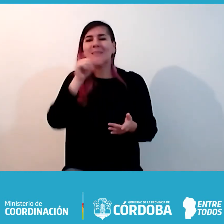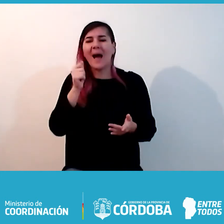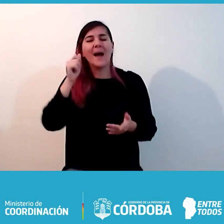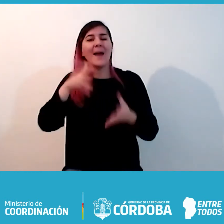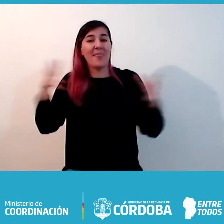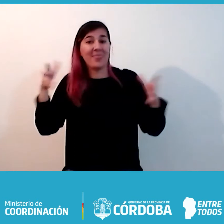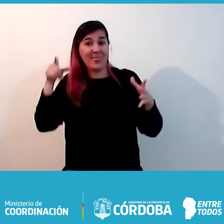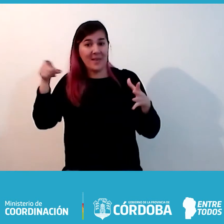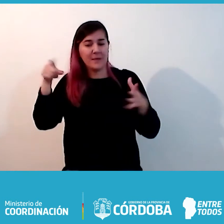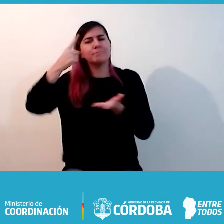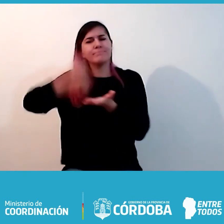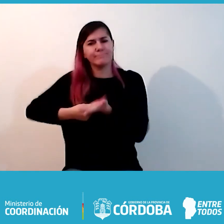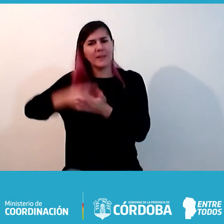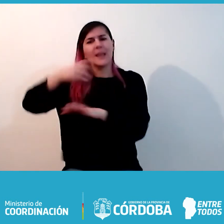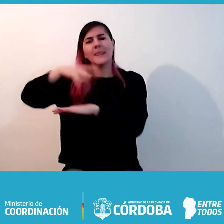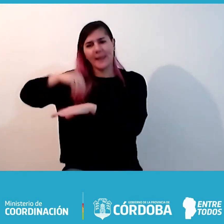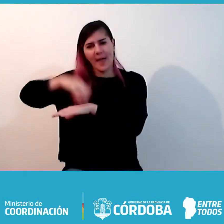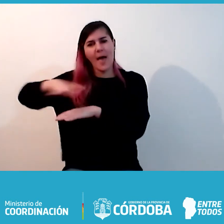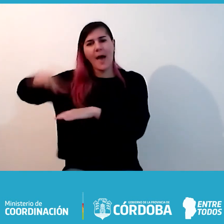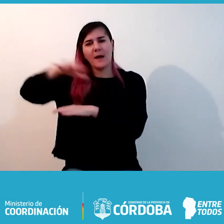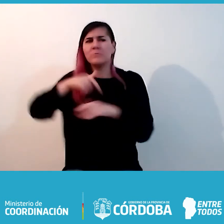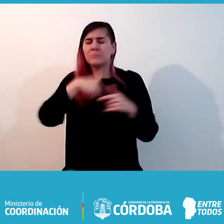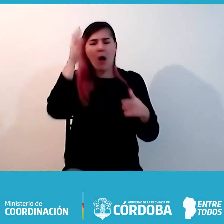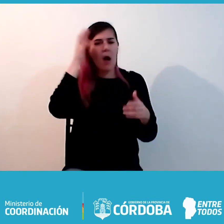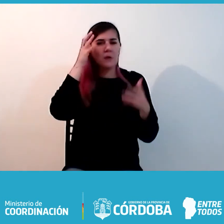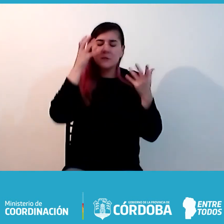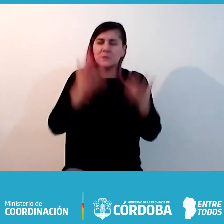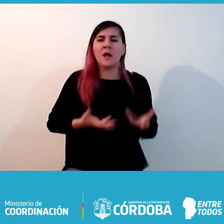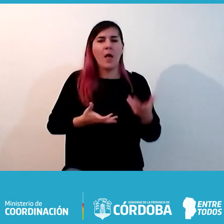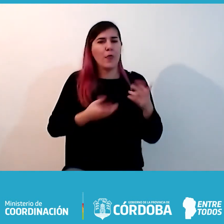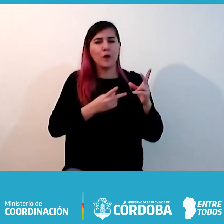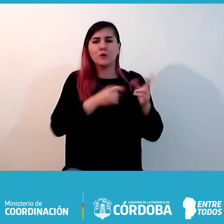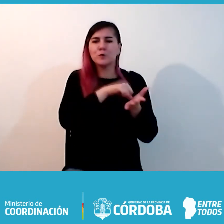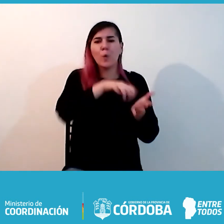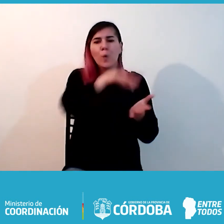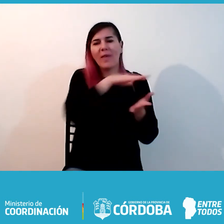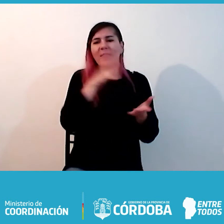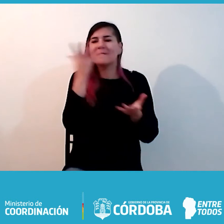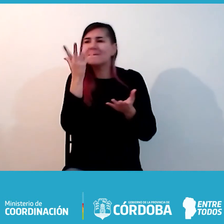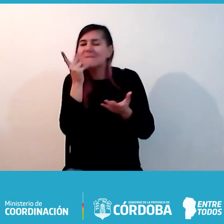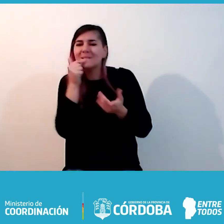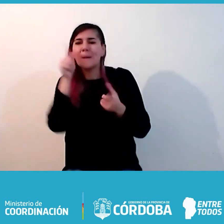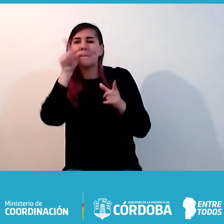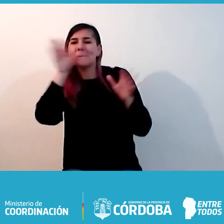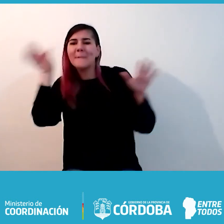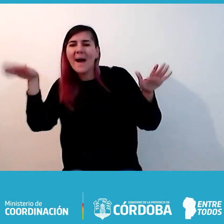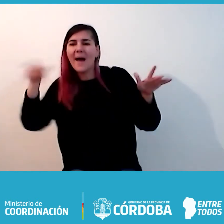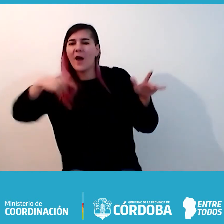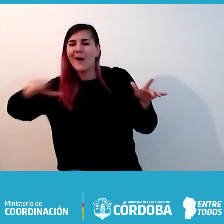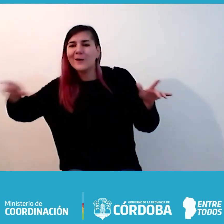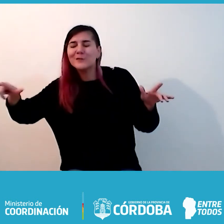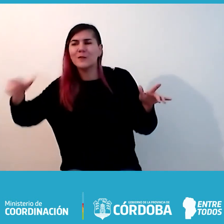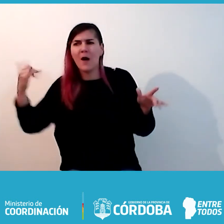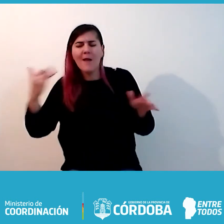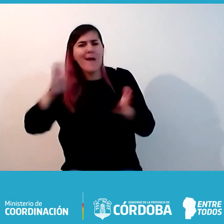tierras porque, hartos del cemento, tenían necesidad de conectarse con la naturaleza, el canto de los pájaros y arroyos. Recoge argumentos oídos en esta